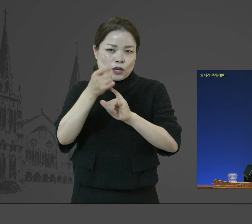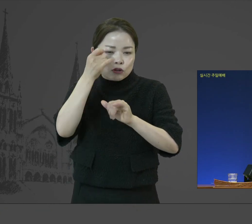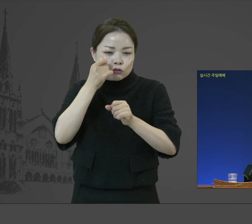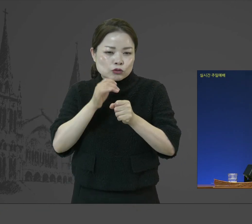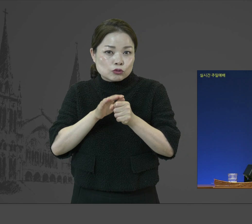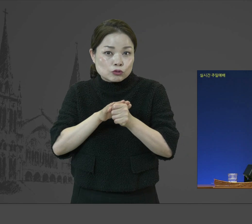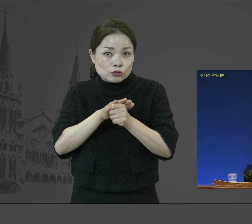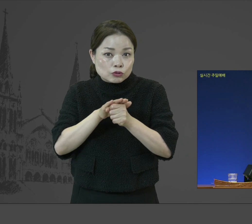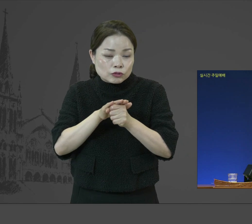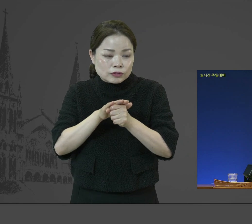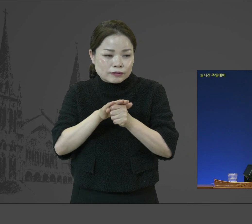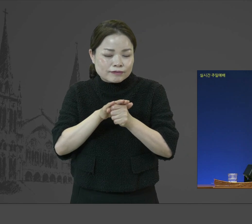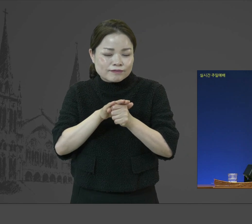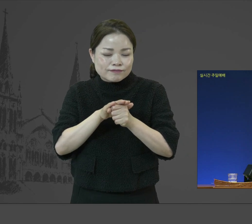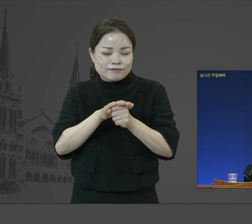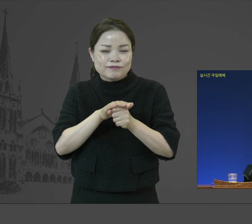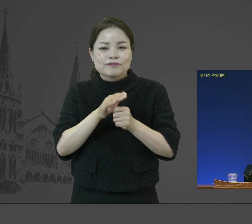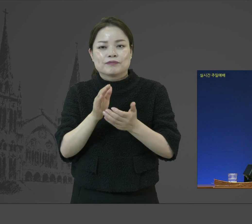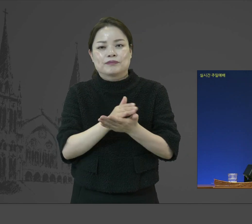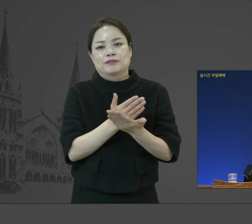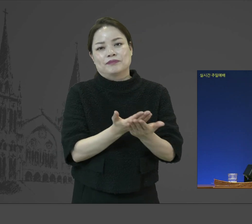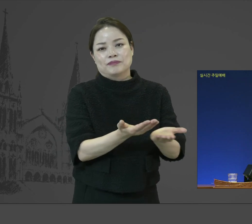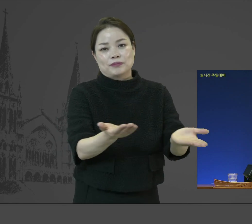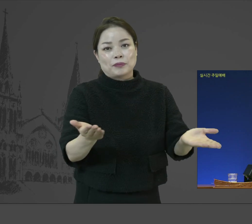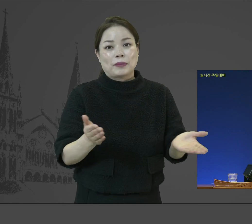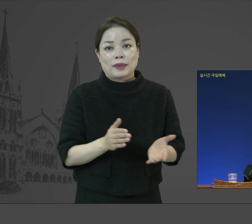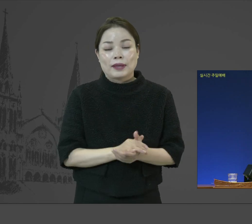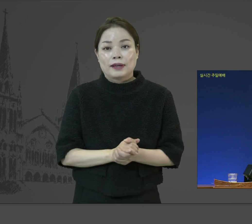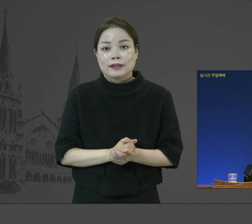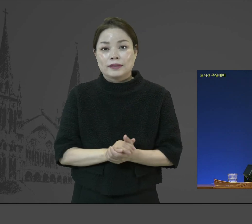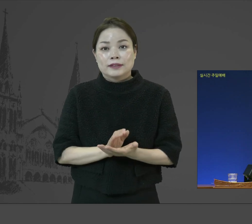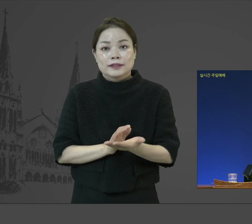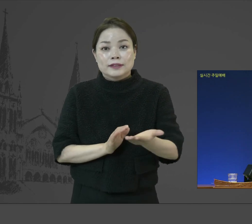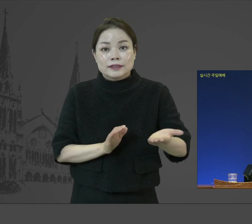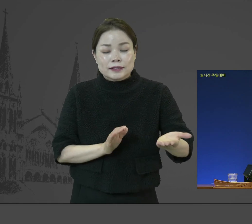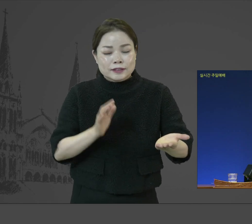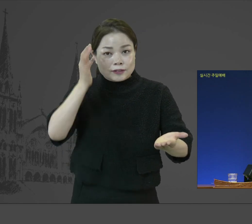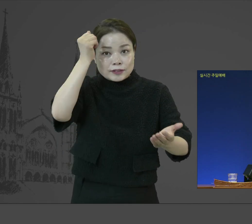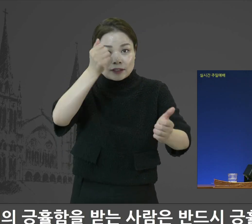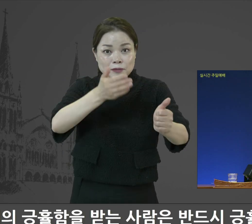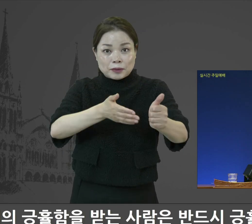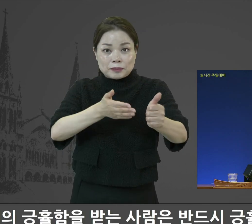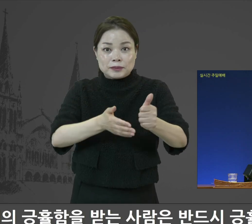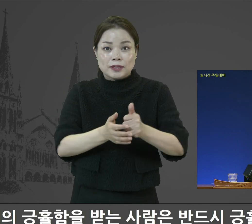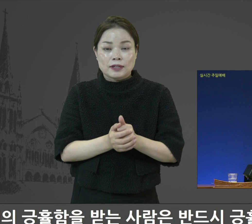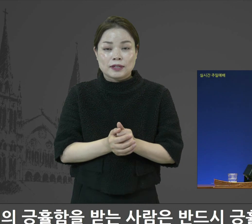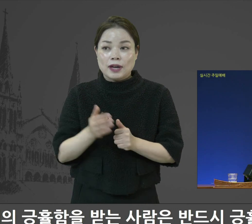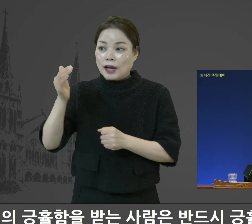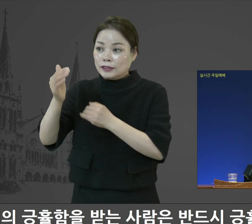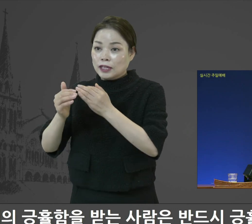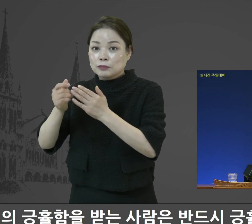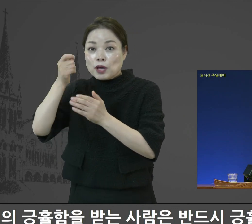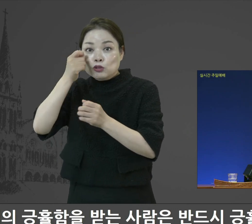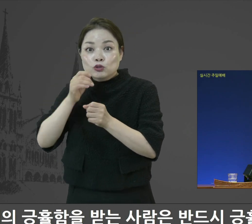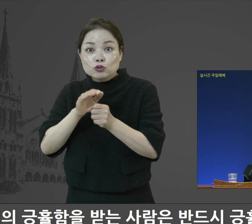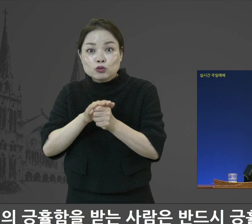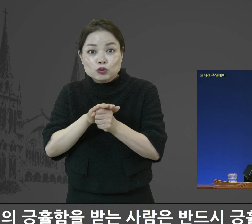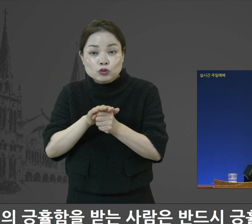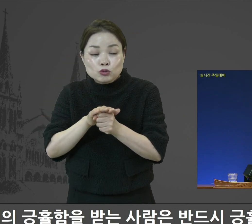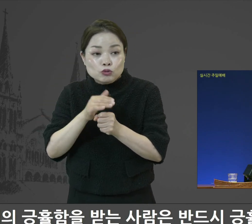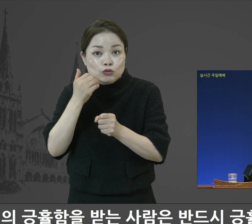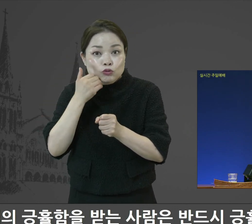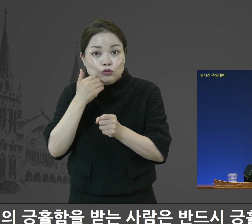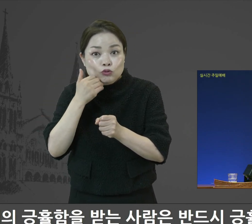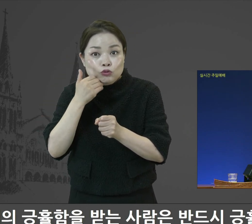긍휼을 행하여야만 합니다. 여러분 기억하십시다. 그런데 하나님이 그 긍휼을